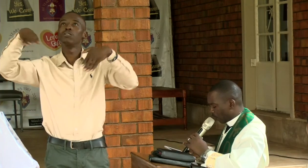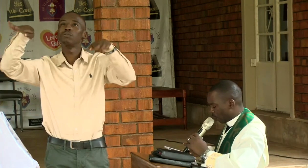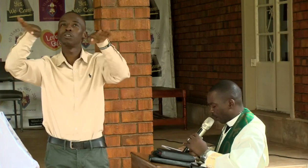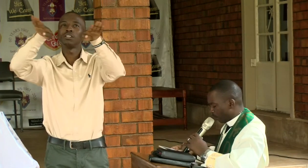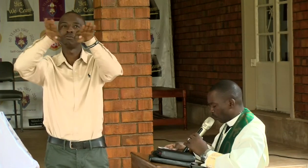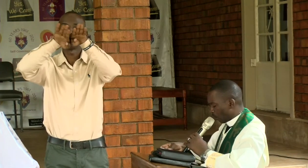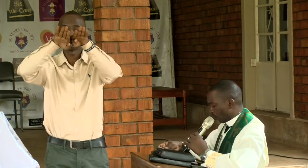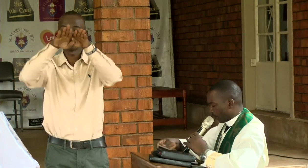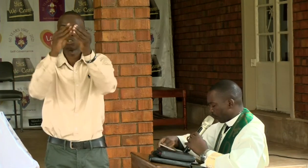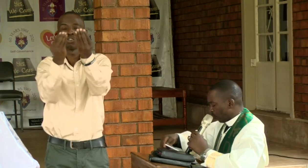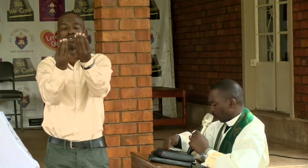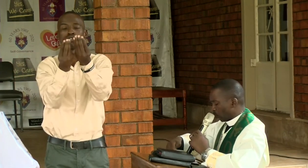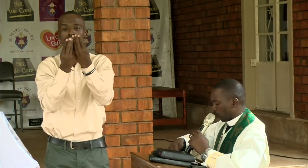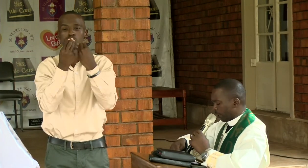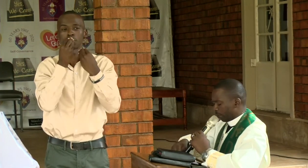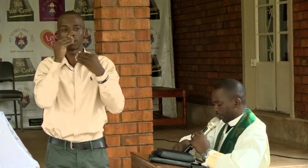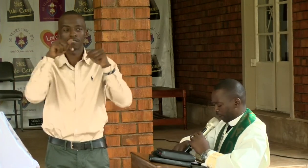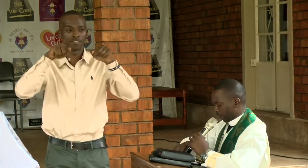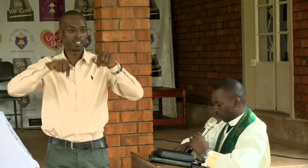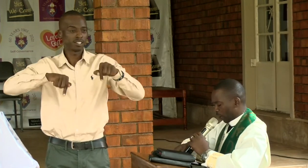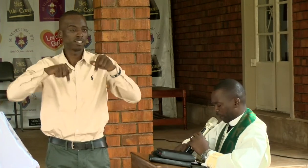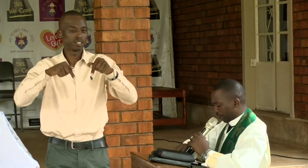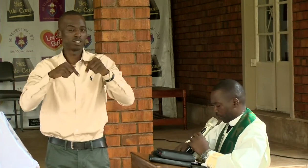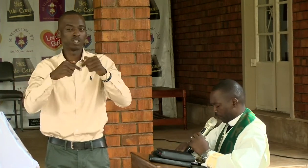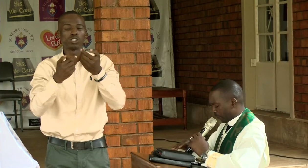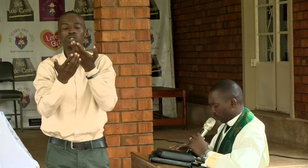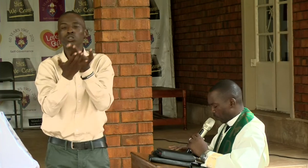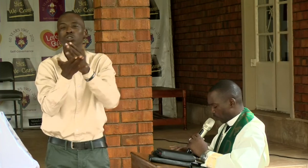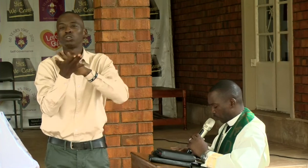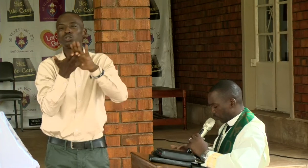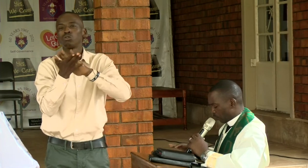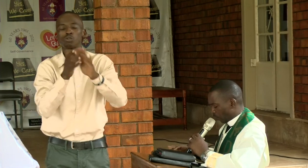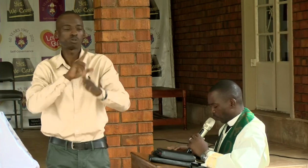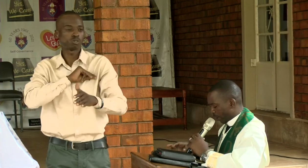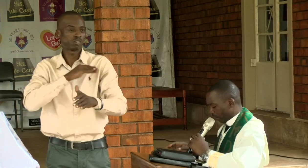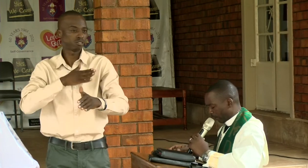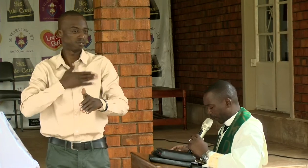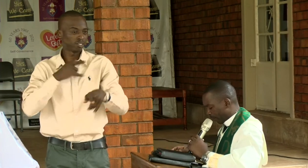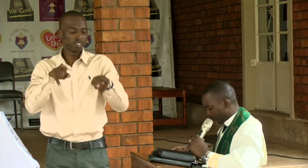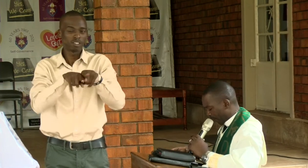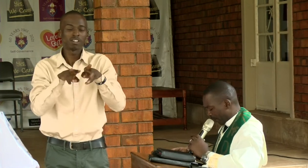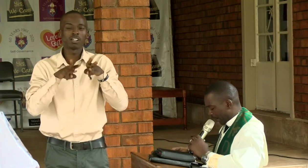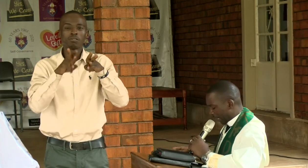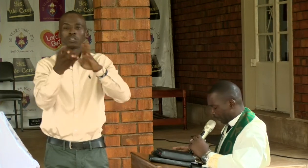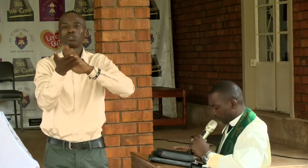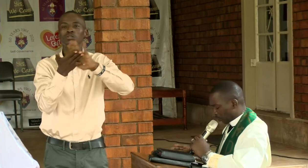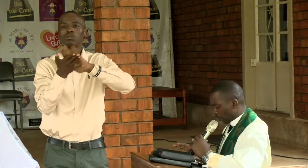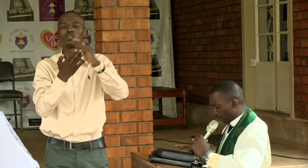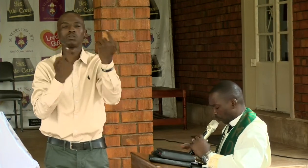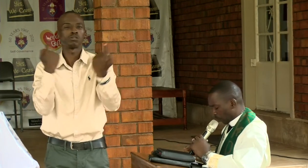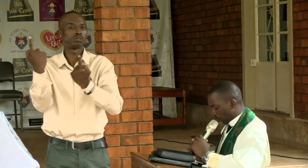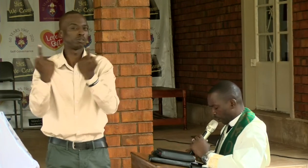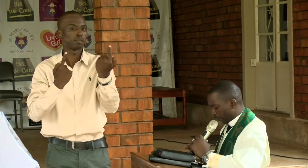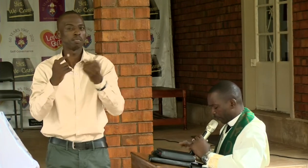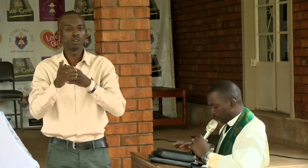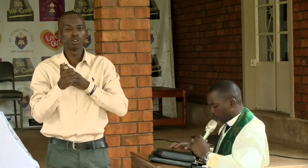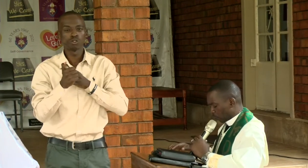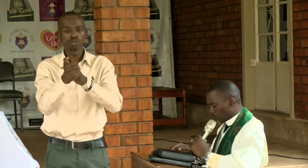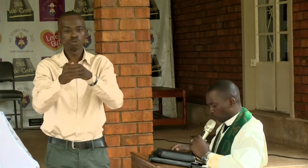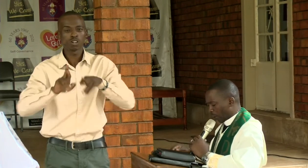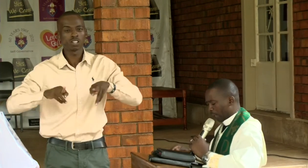nga ebikolebwa mu ggulu otuweere emmere yaffe ey'olwaleero otusonyiwe okwonoona kwaffe nga naffe bwe tusonyiwa